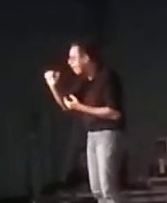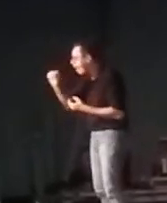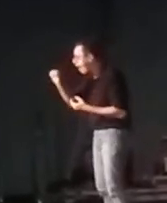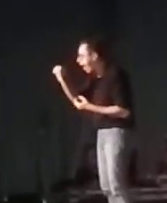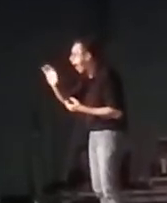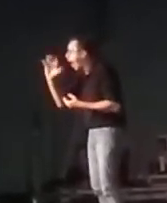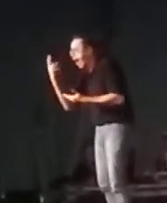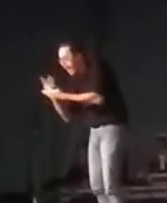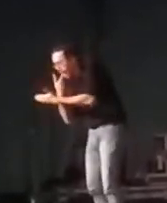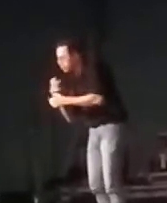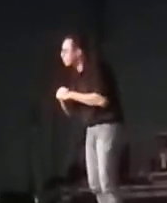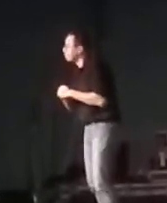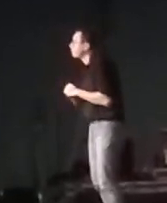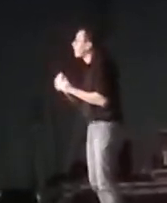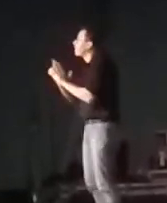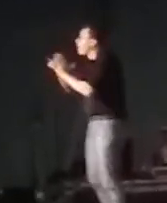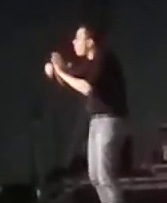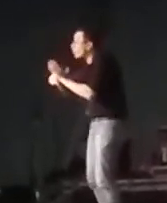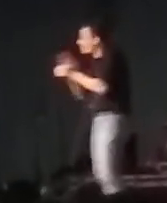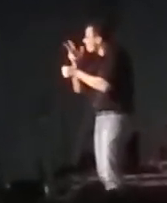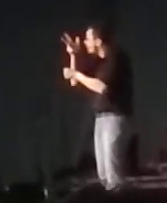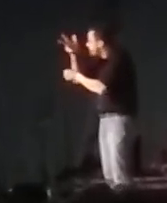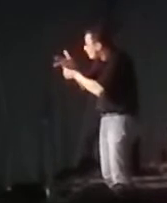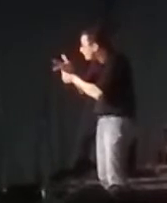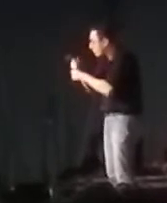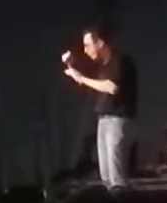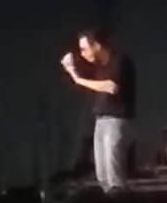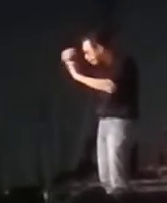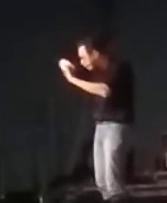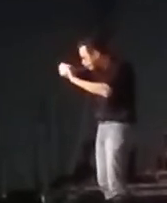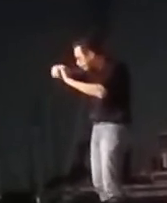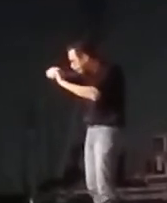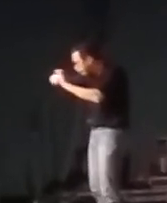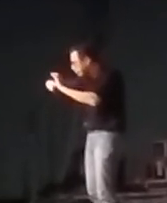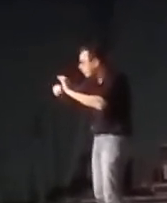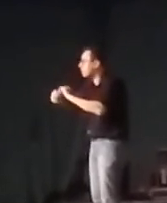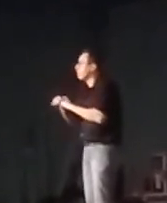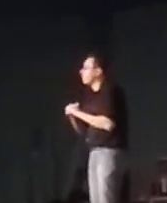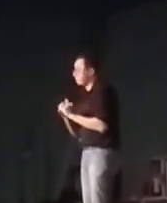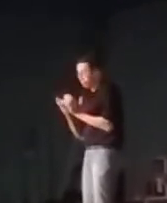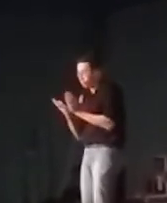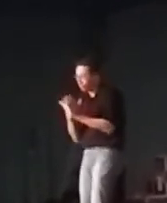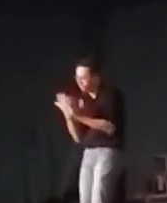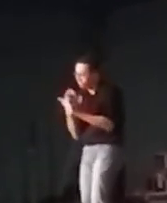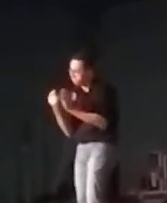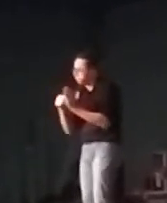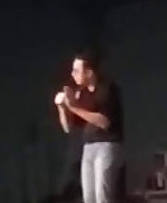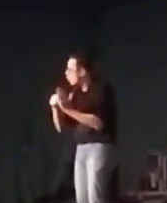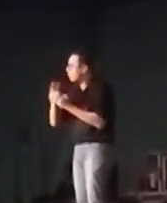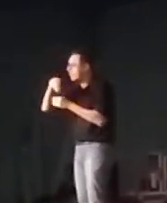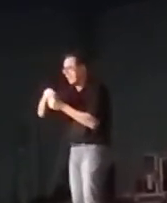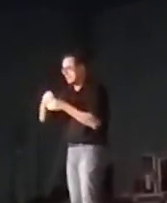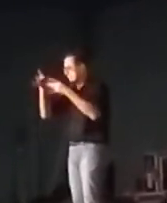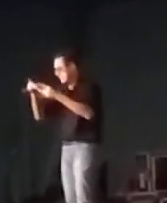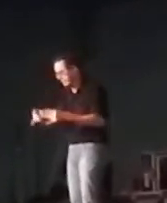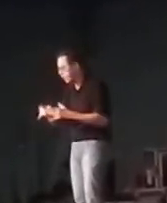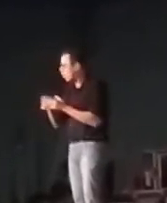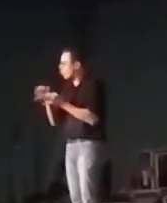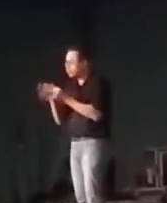na hora de fazer o audiovisual, o livro é true crime, então o que está no livro é parte do júri, eu